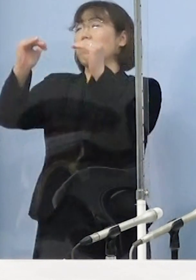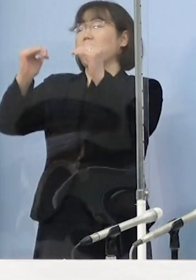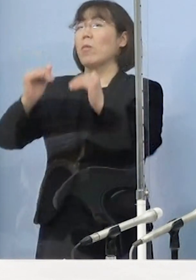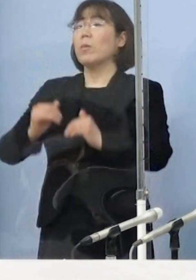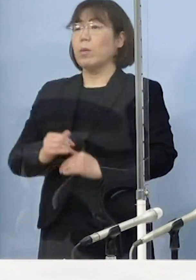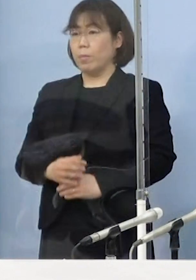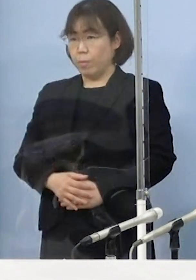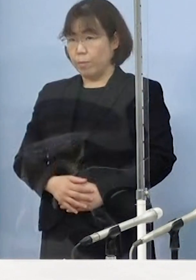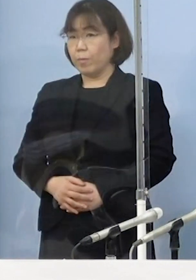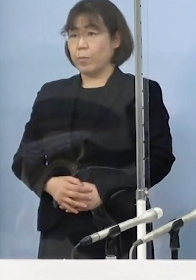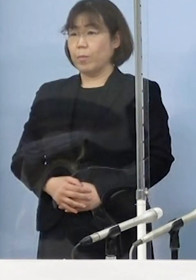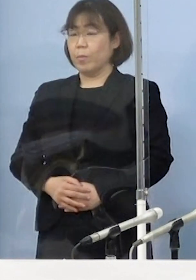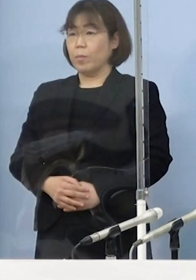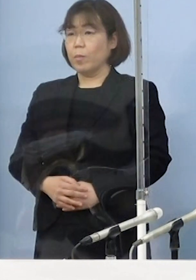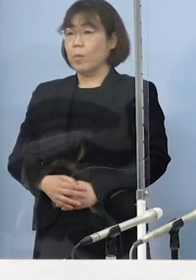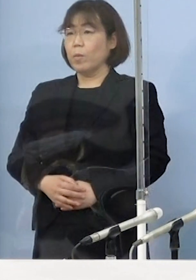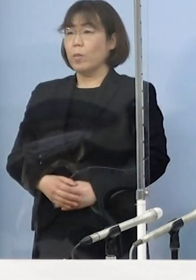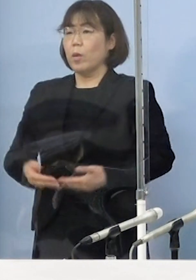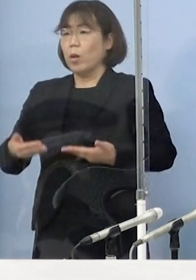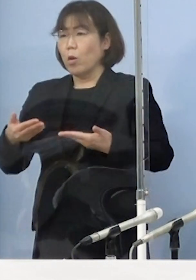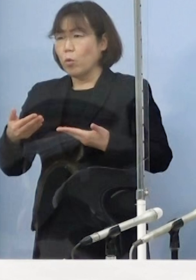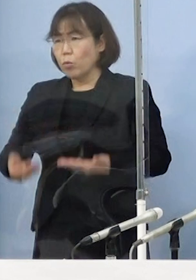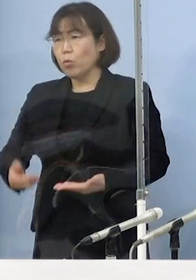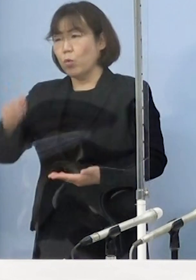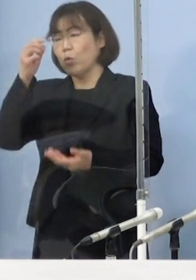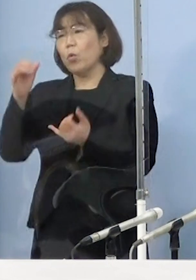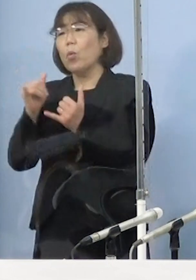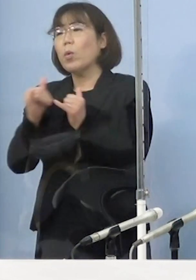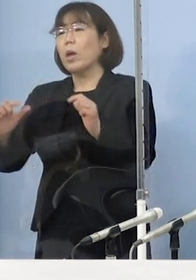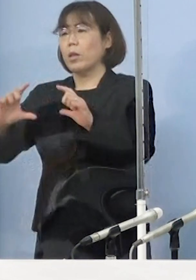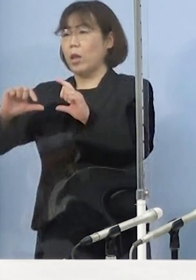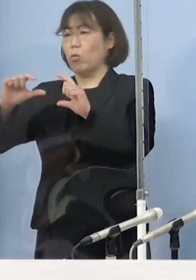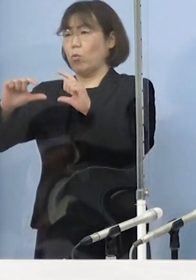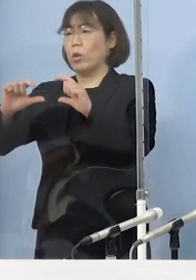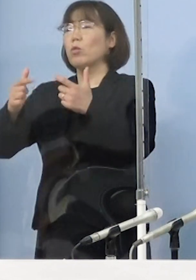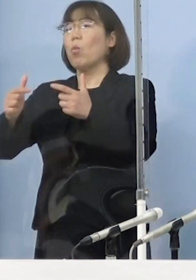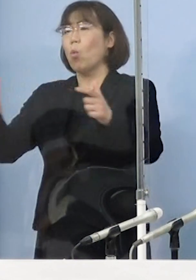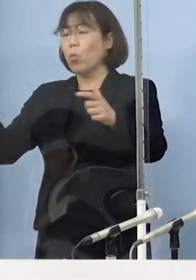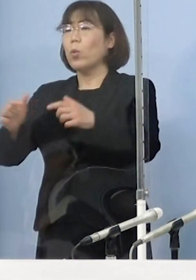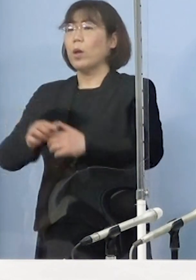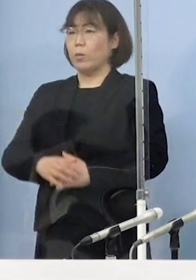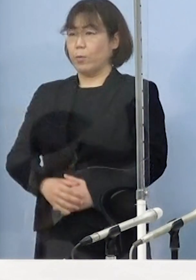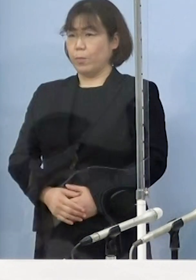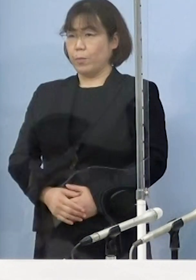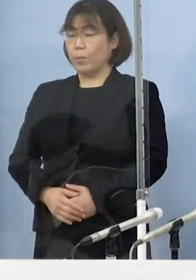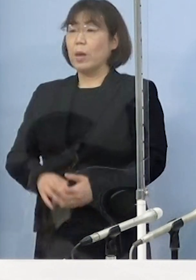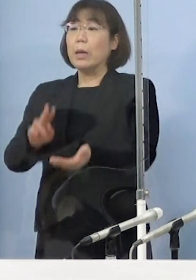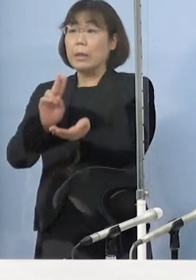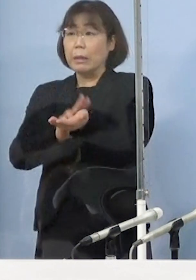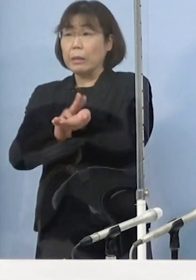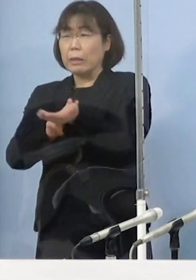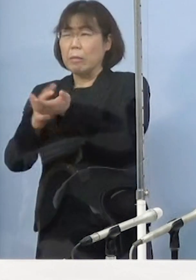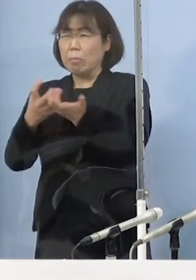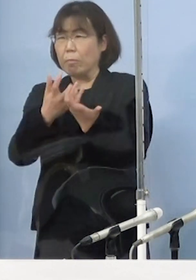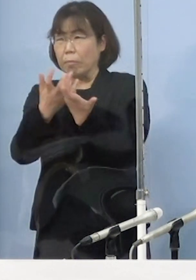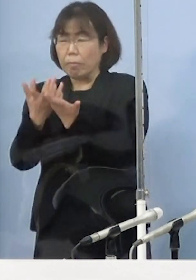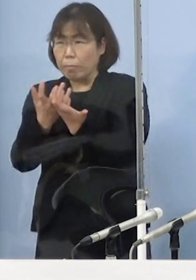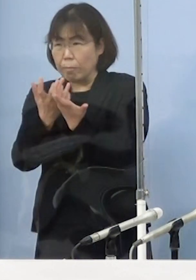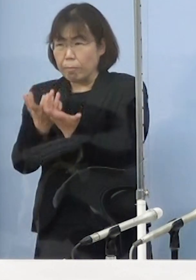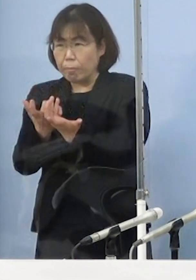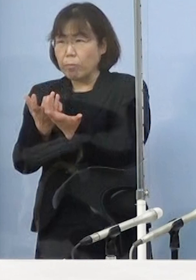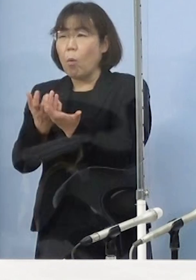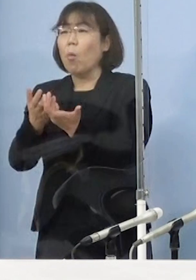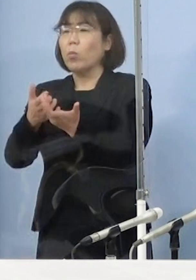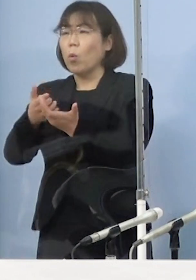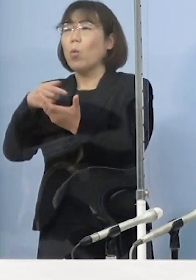して重症患者さんなどの率も増えると、まあ、こうした形での医療の逼迫を招く一番の